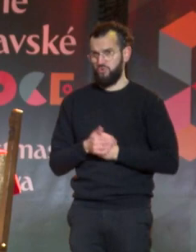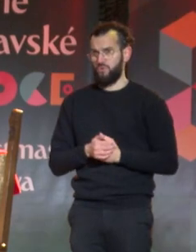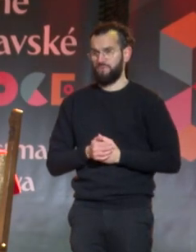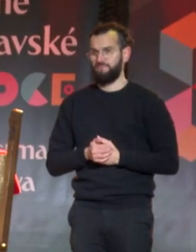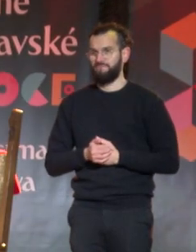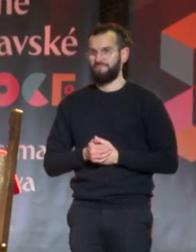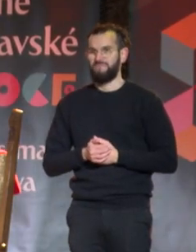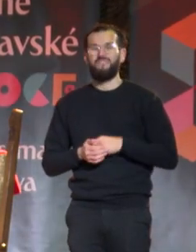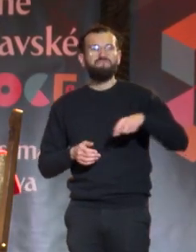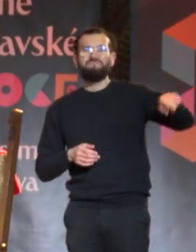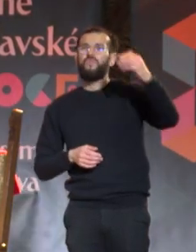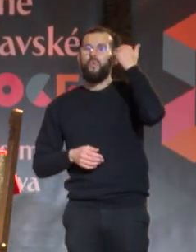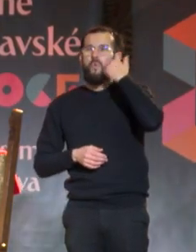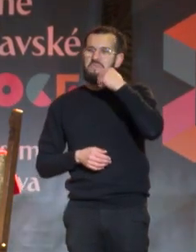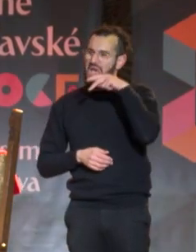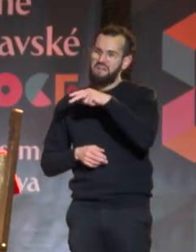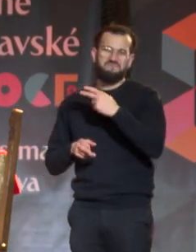svet neberie ohľady.